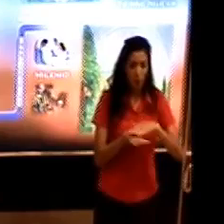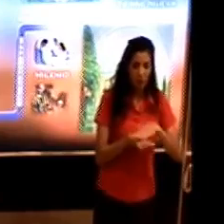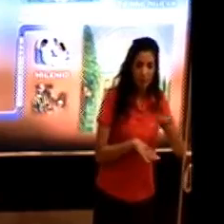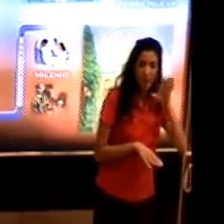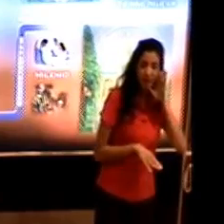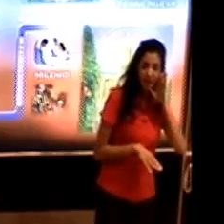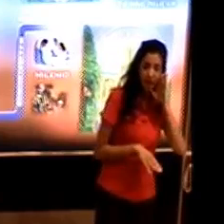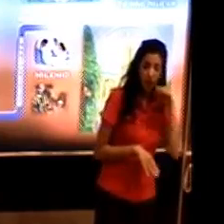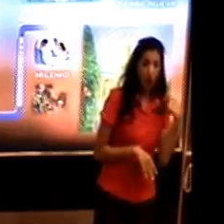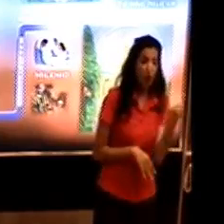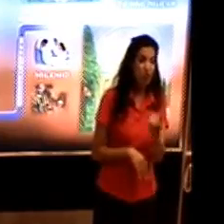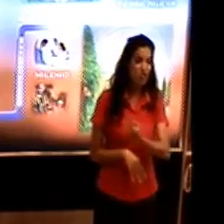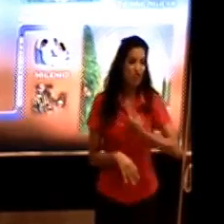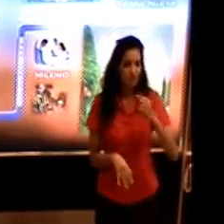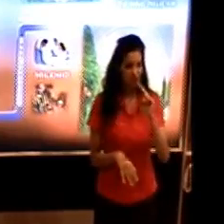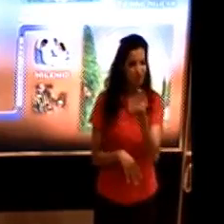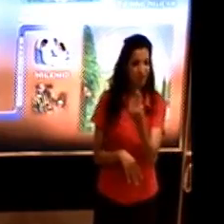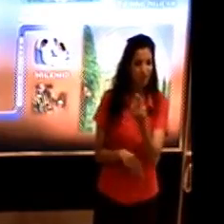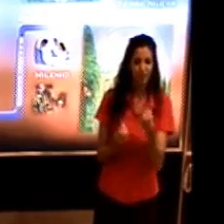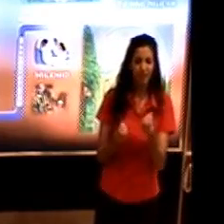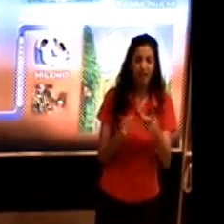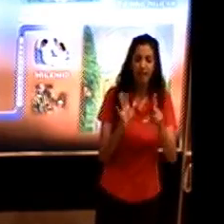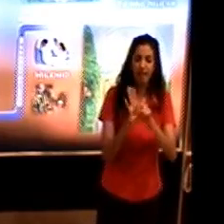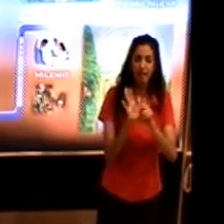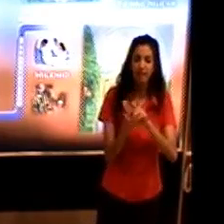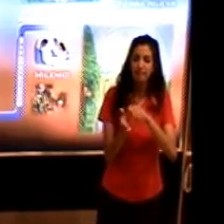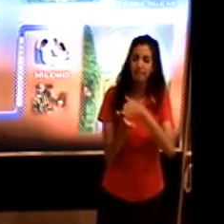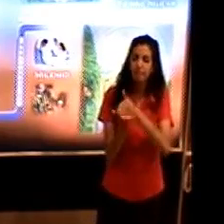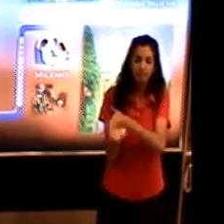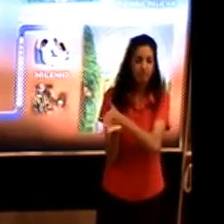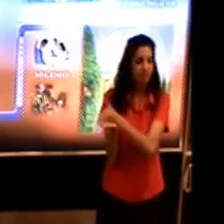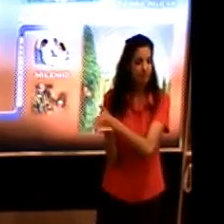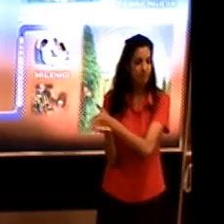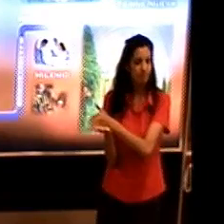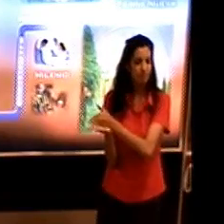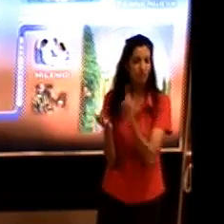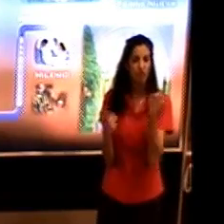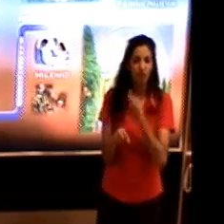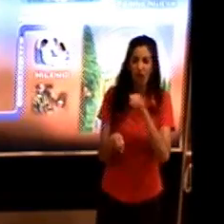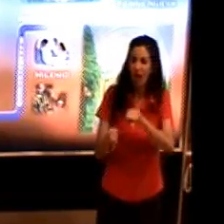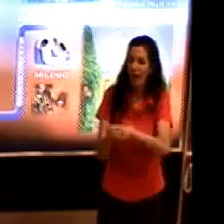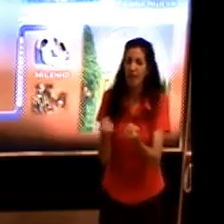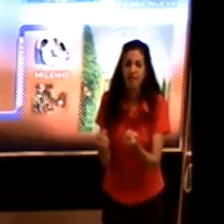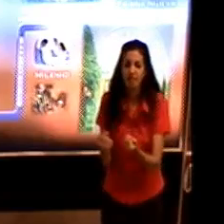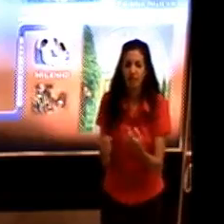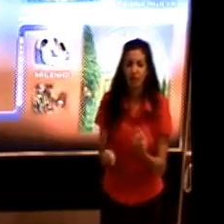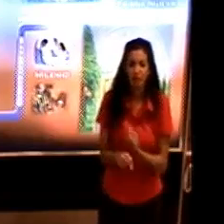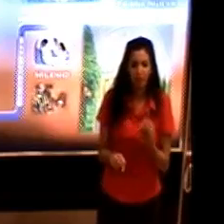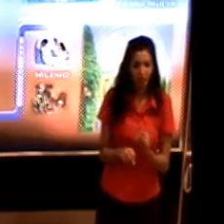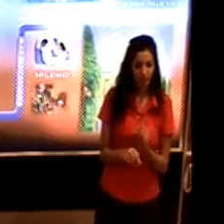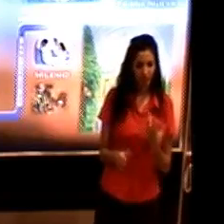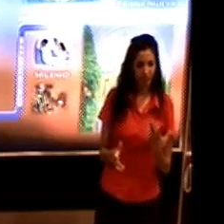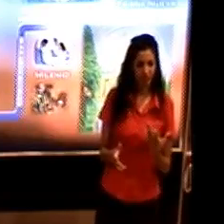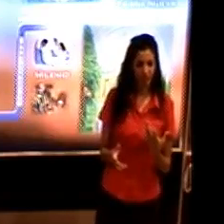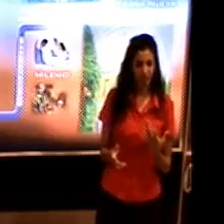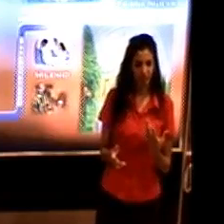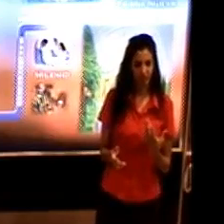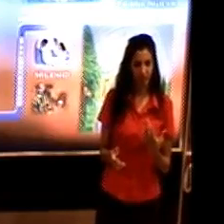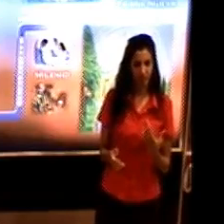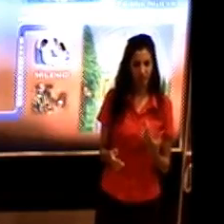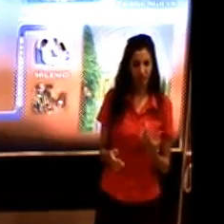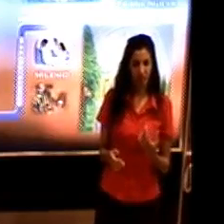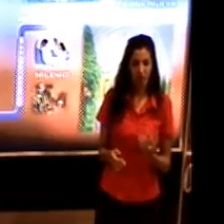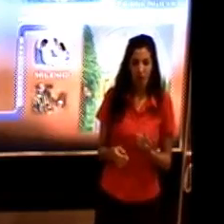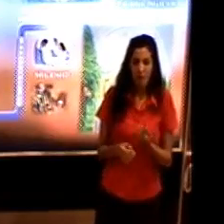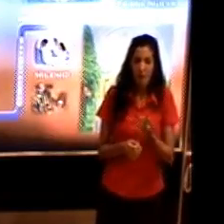de Dios es inquebrantable y eterna. No puede ser abrogada, como dice Dios. Es el